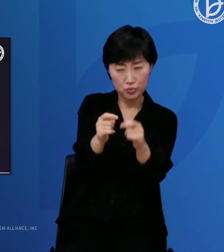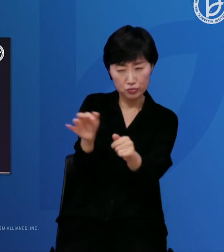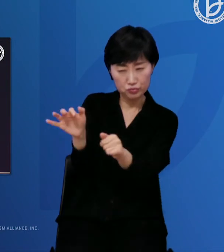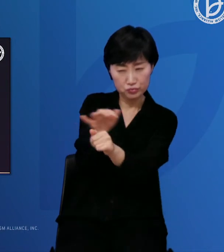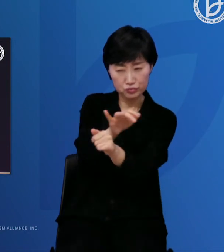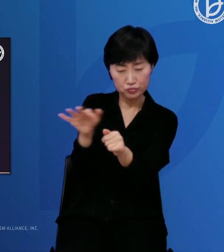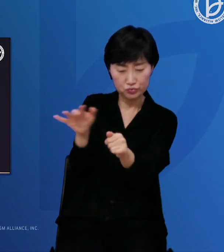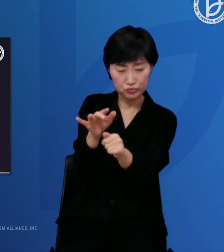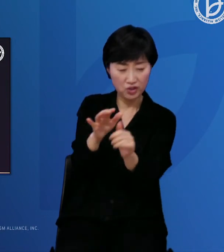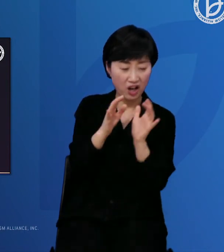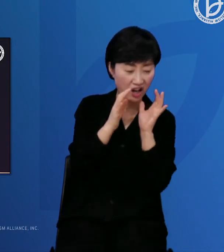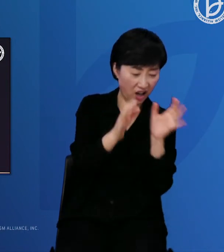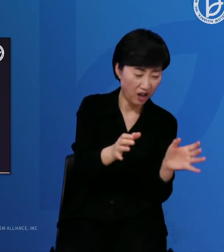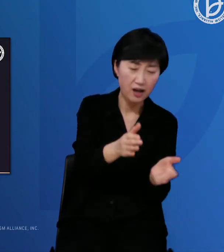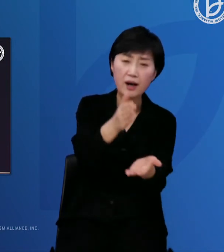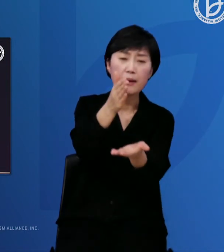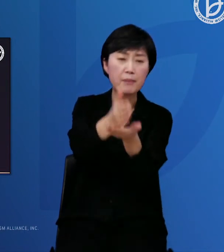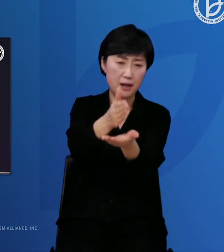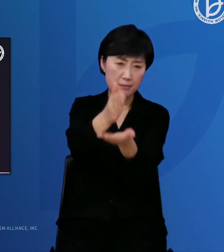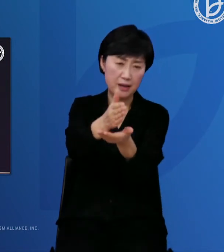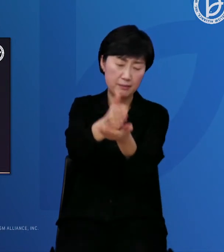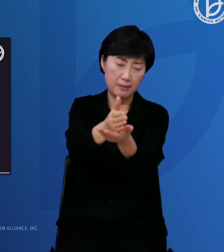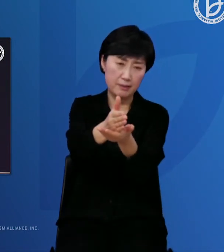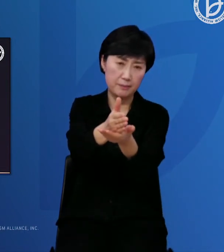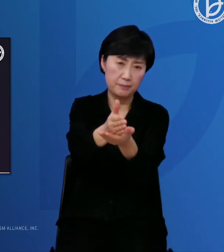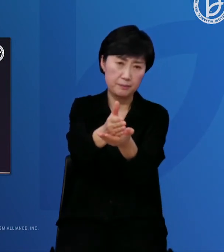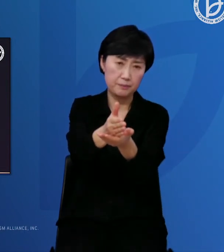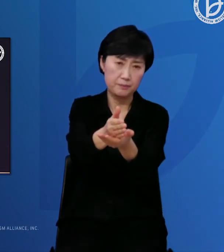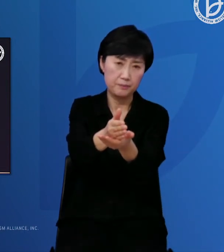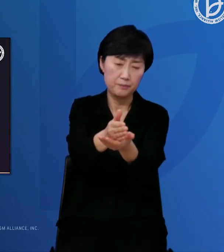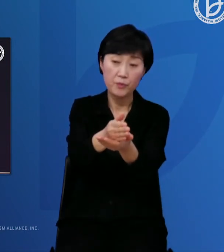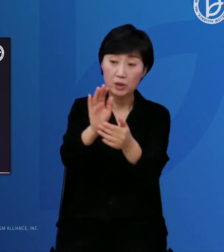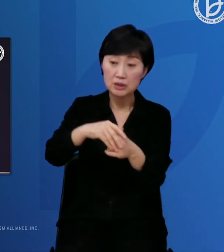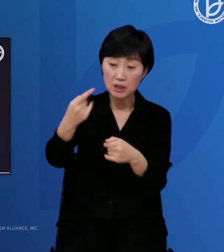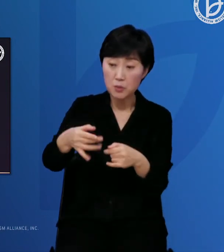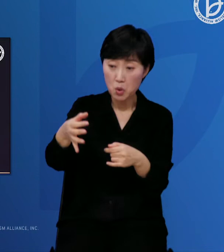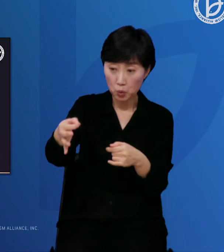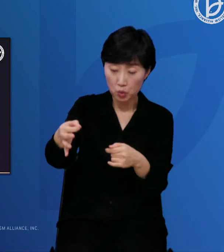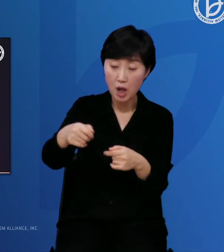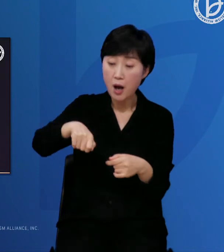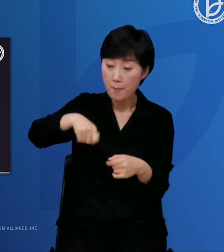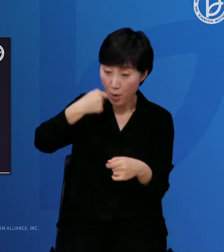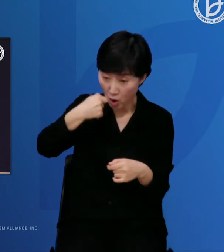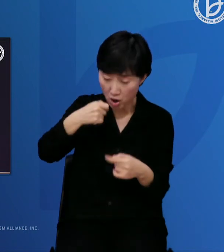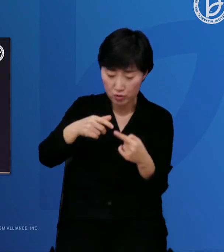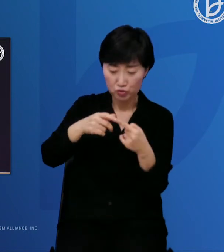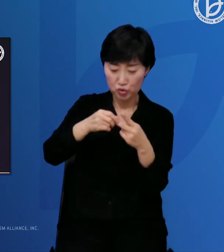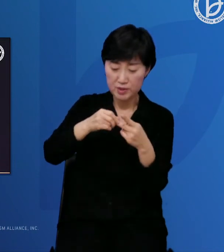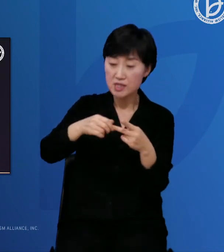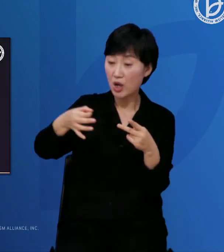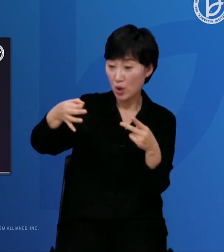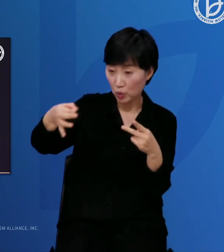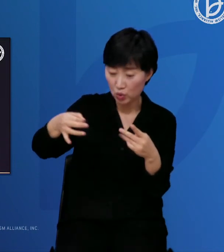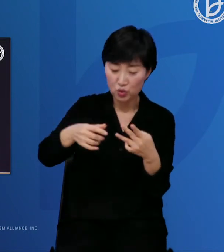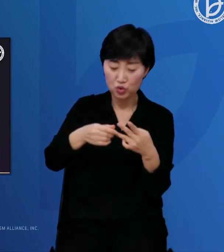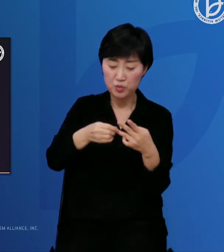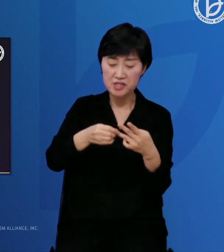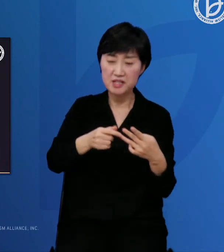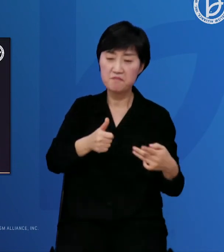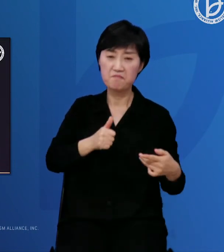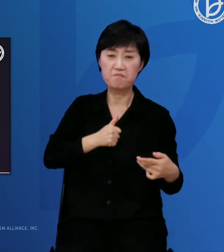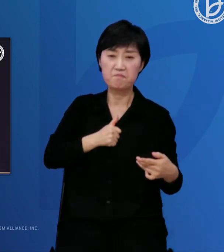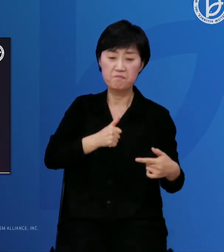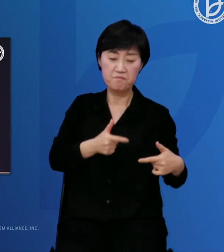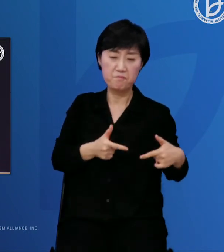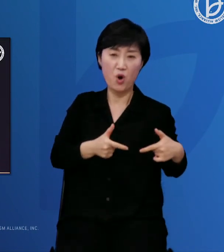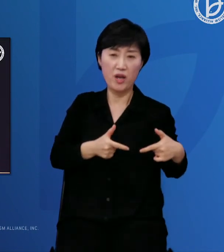필요 없어요. Don't be deceived by that. 그 다음 뭡니까? And what's next? 명예심, 자존심 건듭니다. It's that sense of fame, that 속지 pride that 마세요. we have. Don't